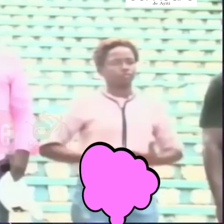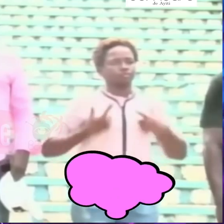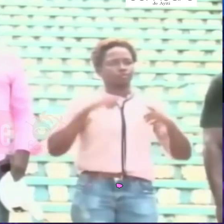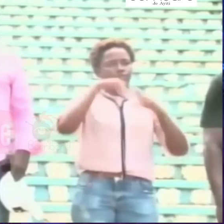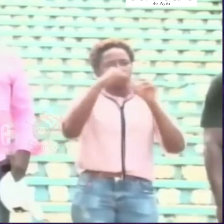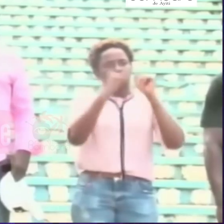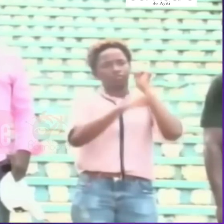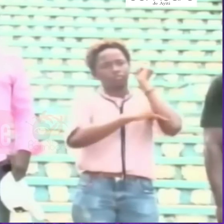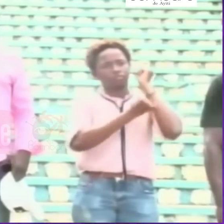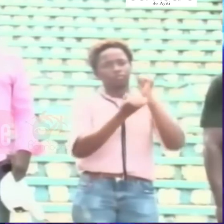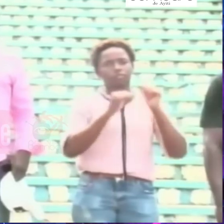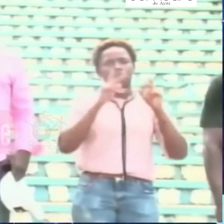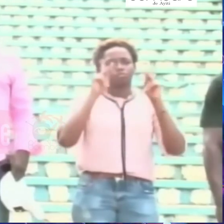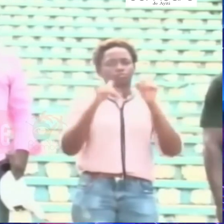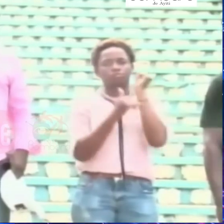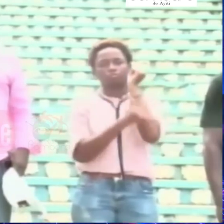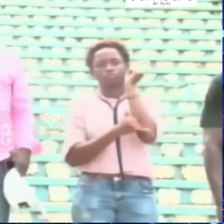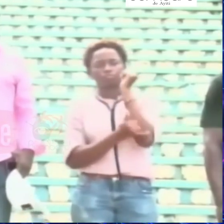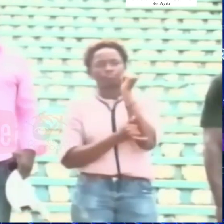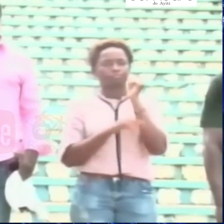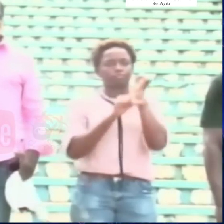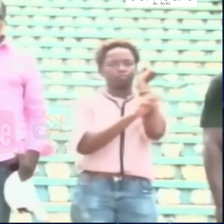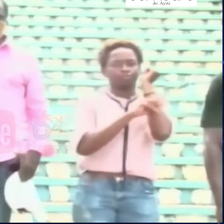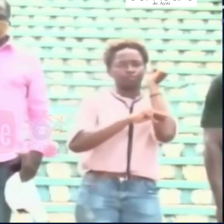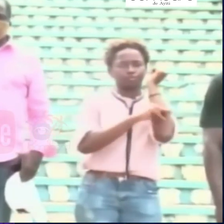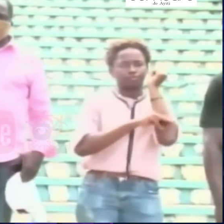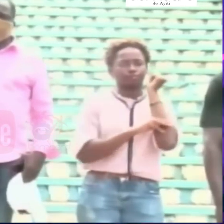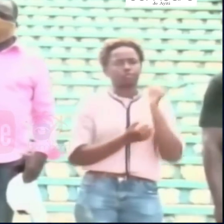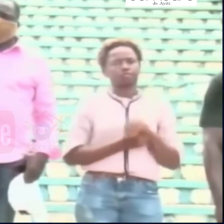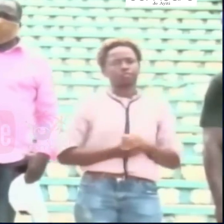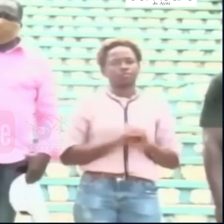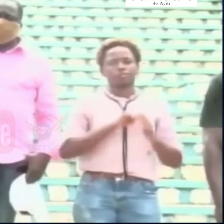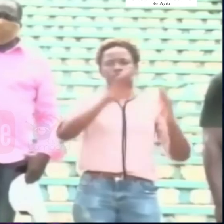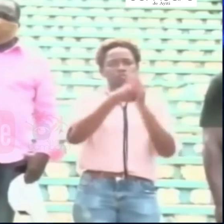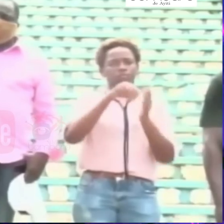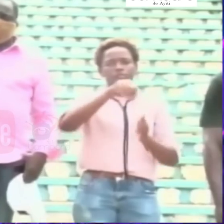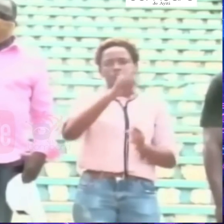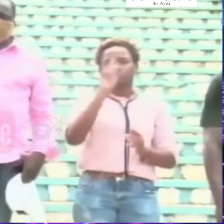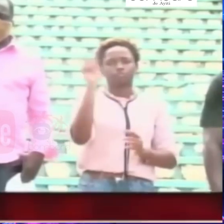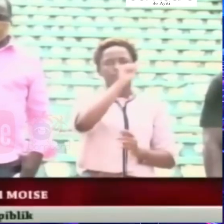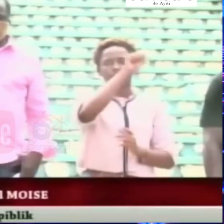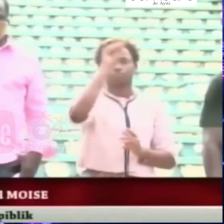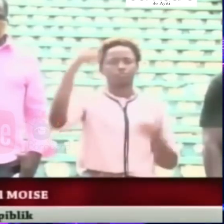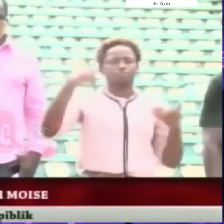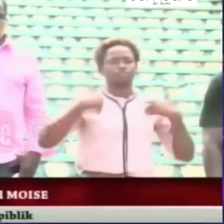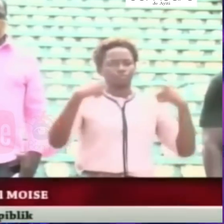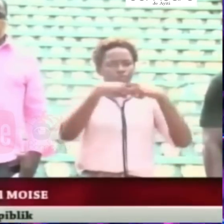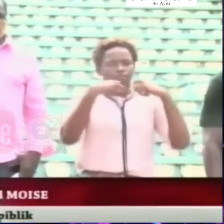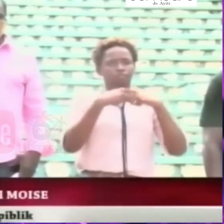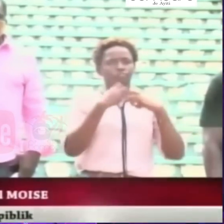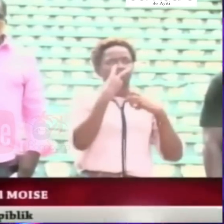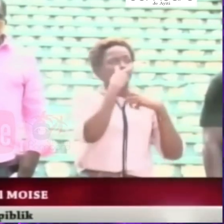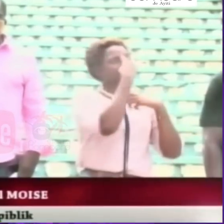Jérémie. Haïtiens qui vivent au Caï, haïtiens qui vivent Miragouane, haïtiens qui vivent tout l'autre côté qui a un gros réseau électrique.